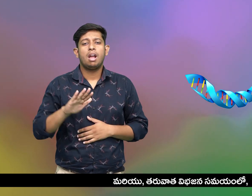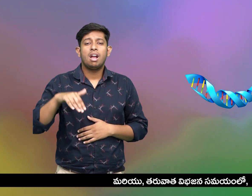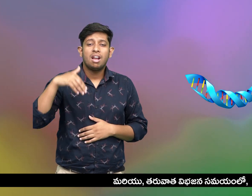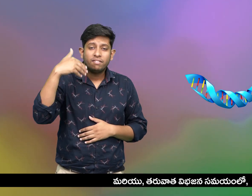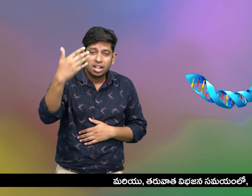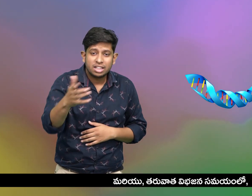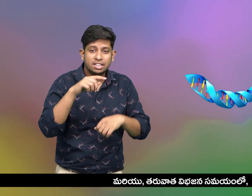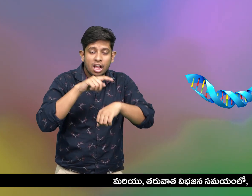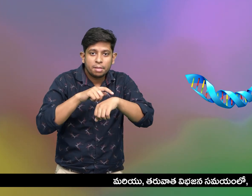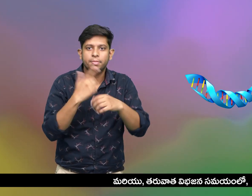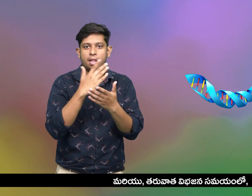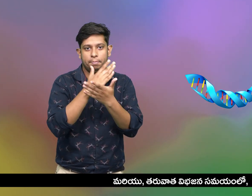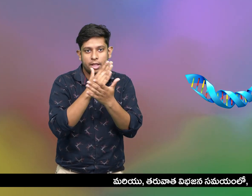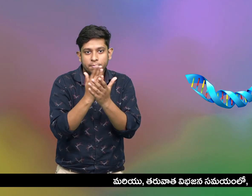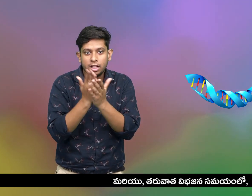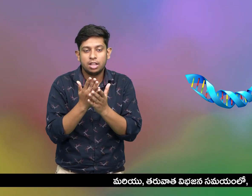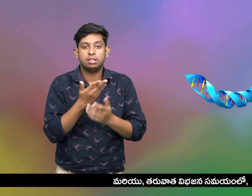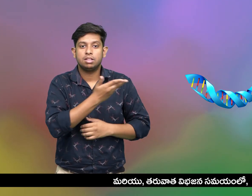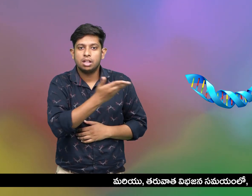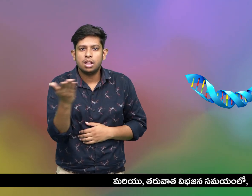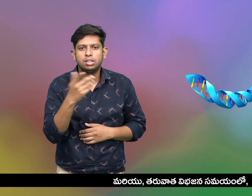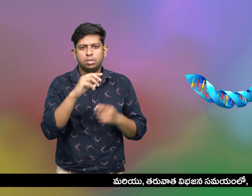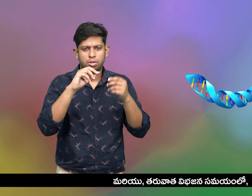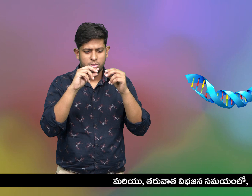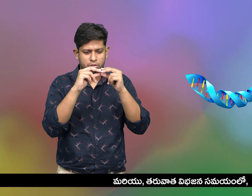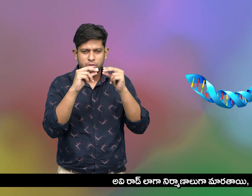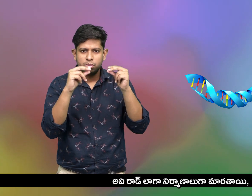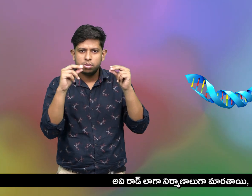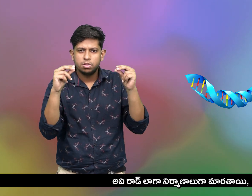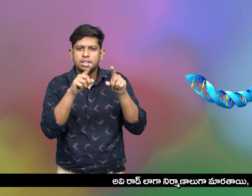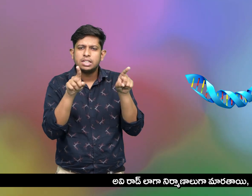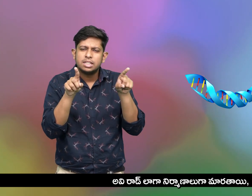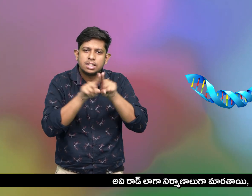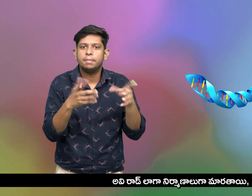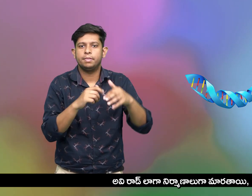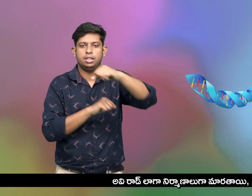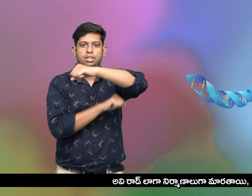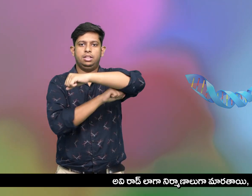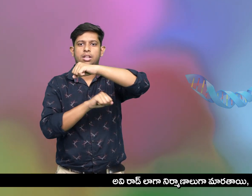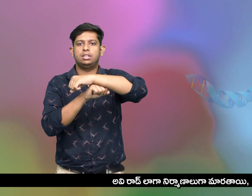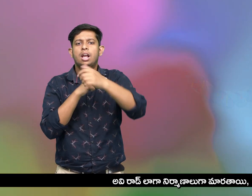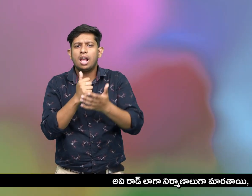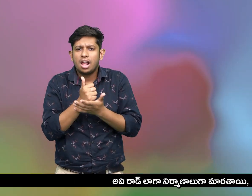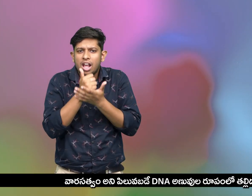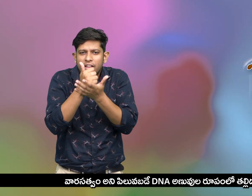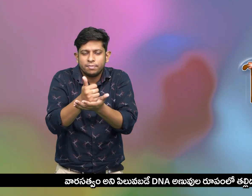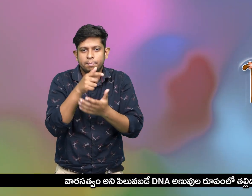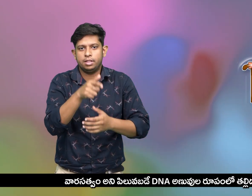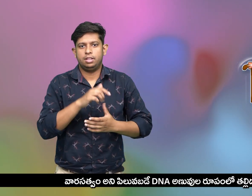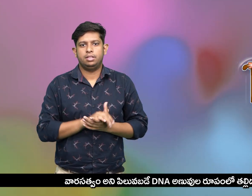మరియు తరువాత విభజన సమయంలో అవి రాడ్లాగా నిర్మాణాలుగా మారతాయి. వారసత్వం